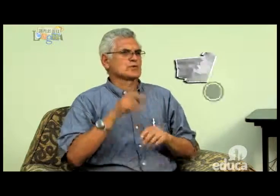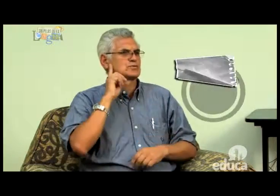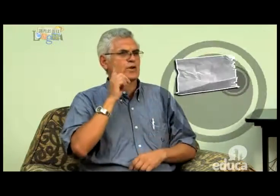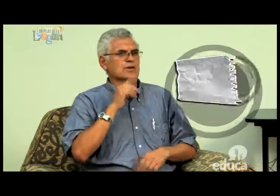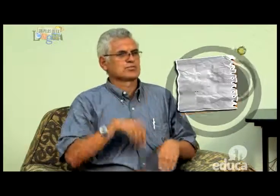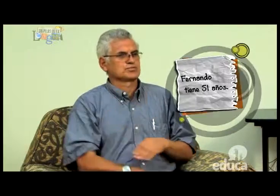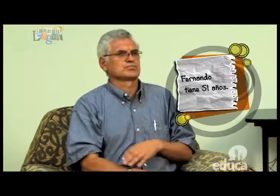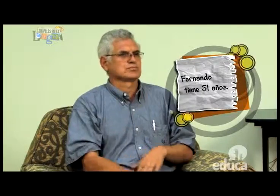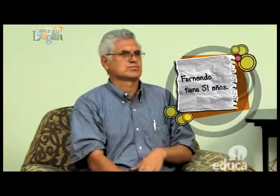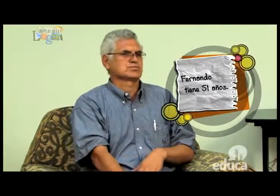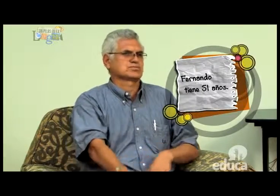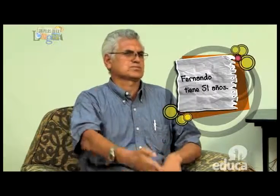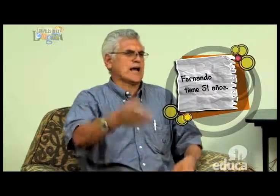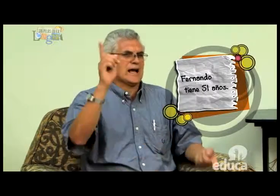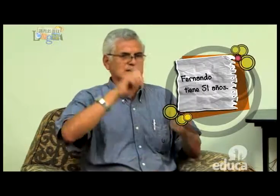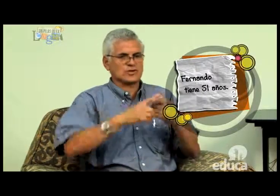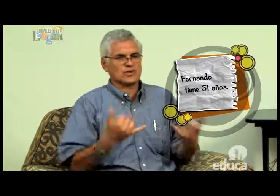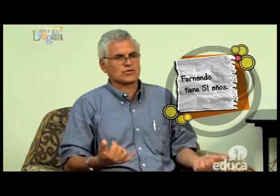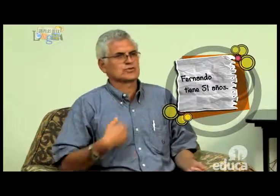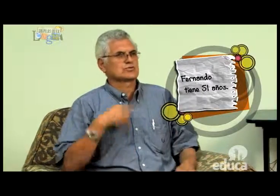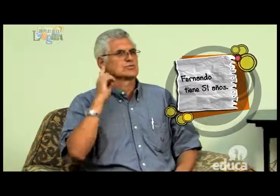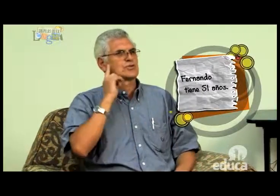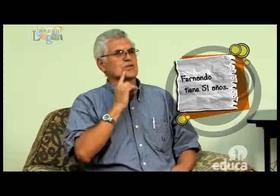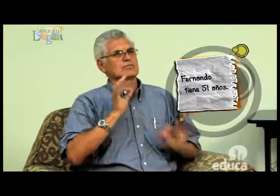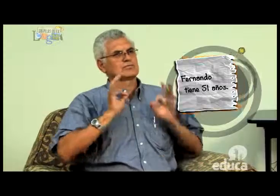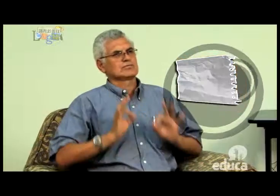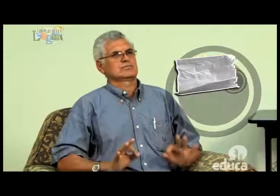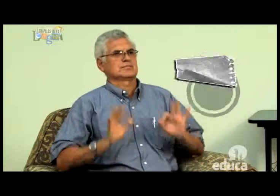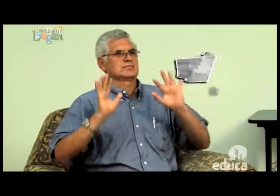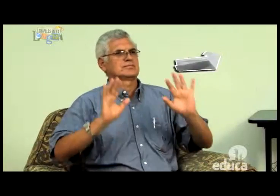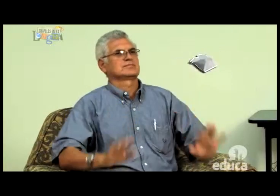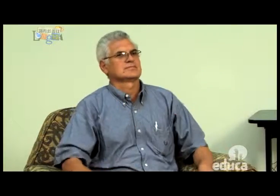Yo nací sordo. Soy una persona sorda profunda.